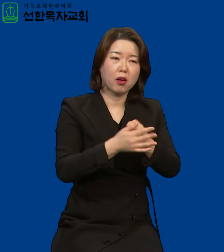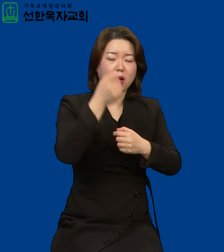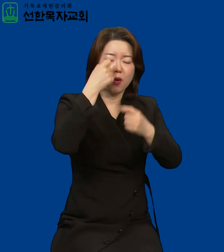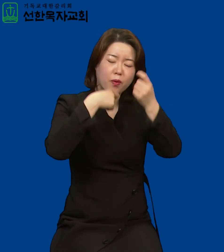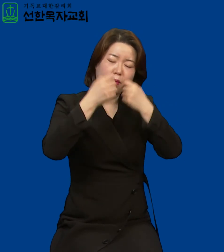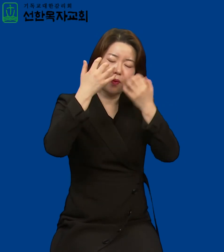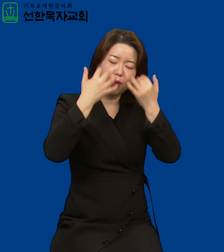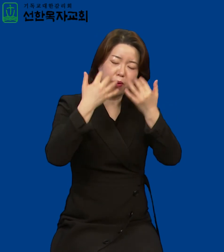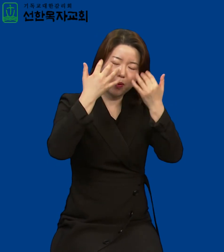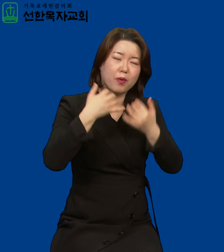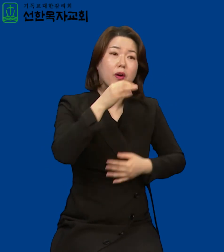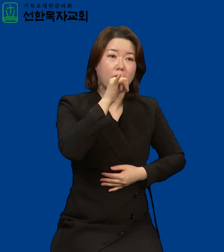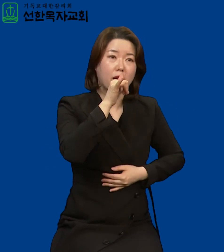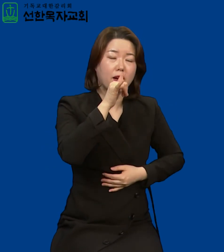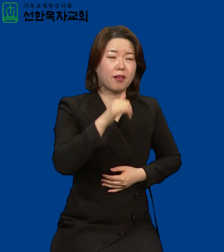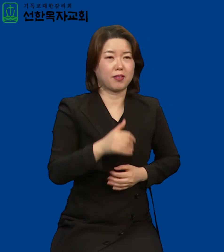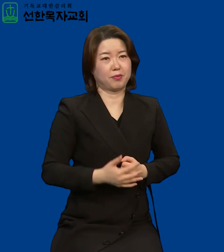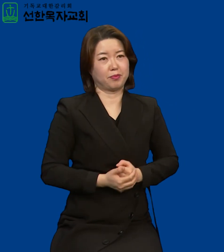우시더래요.